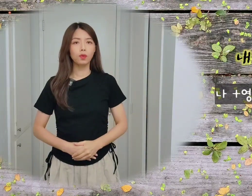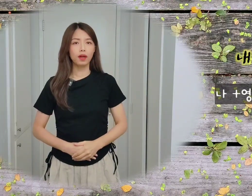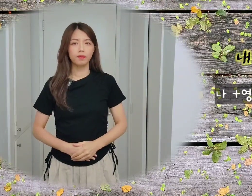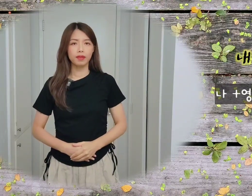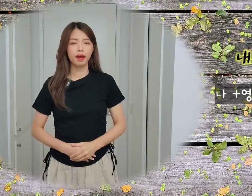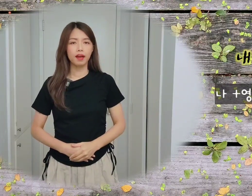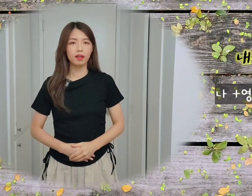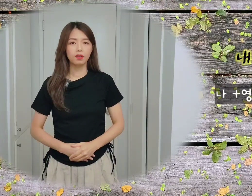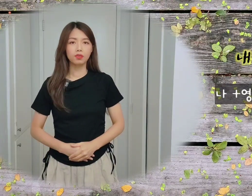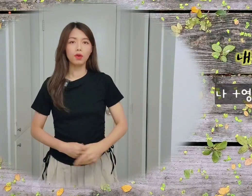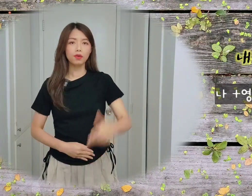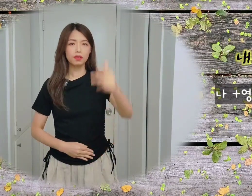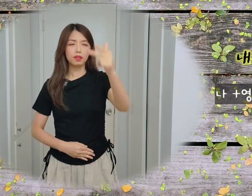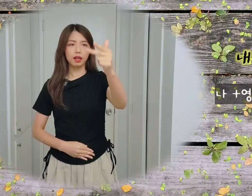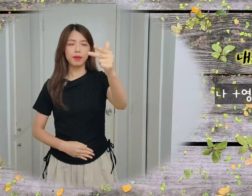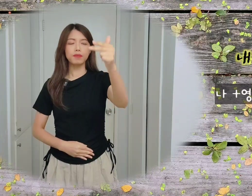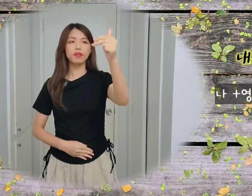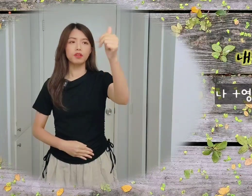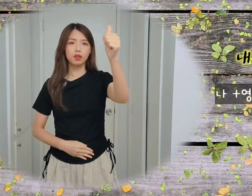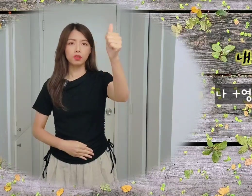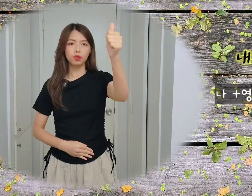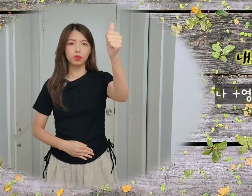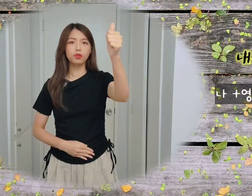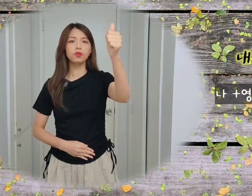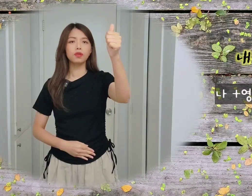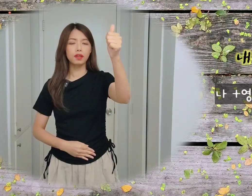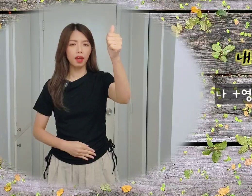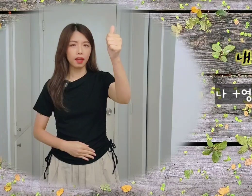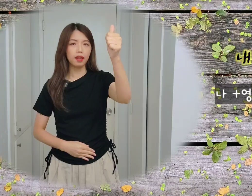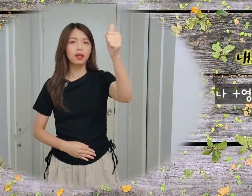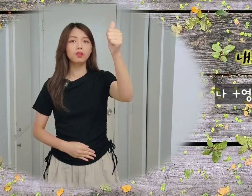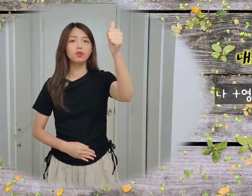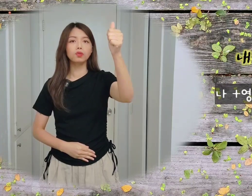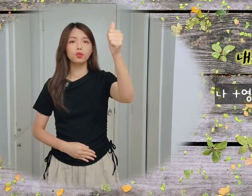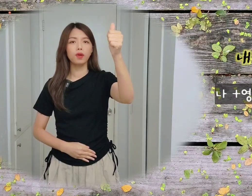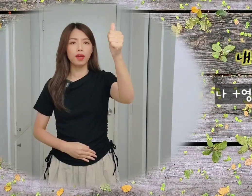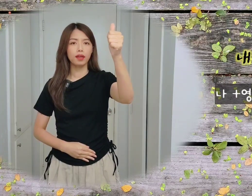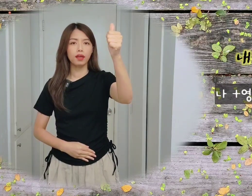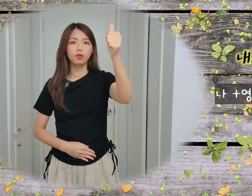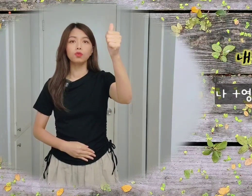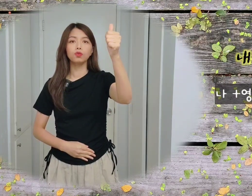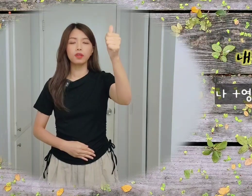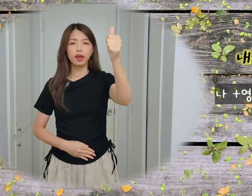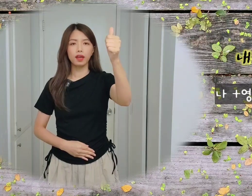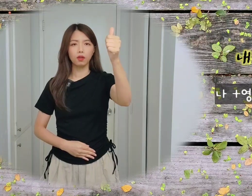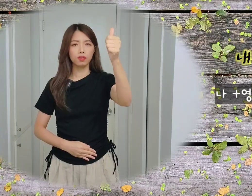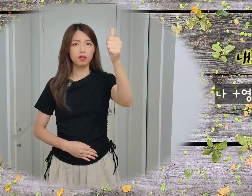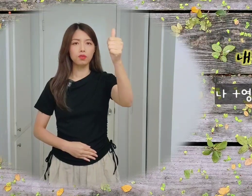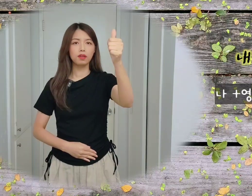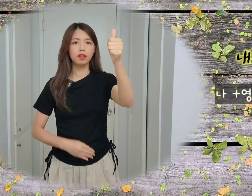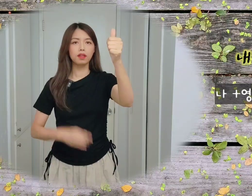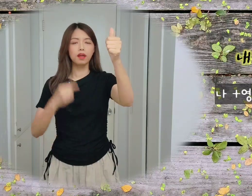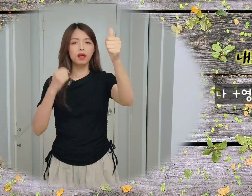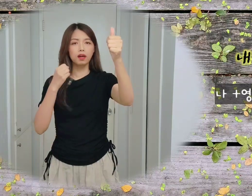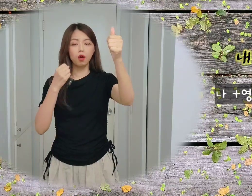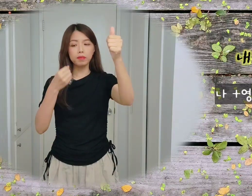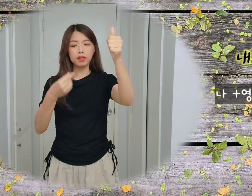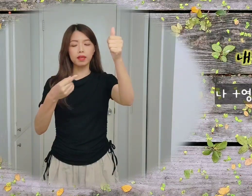주께 돌아갑니다. 주라고 한 뜻은 아까 말씀드렸죠. 주께, 누구누구에게, 누구누구께 이런 뜻의